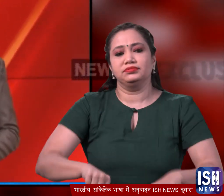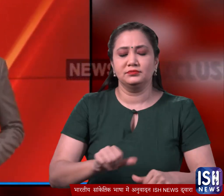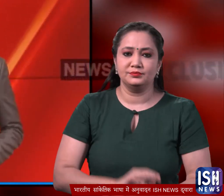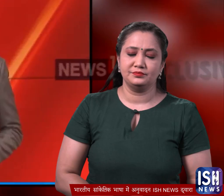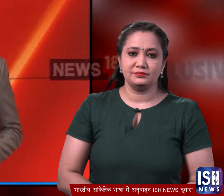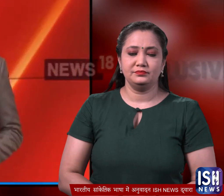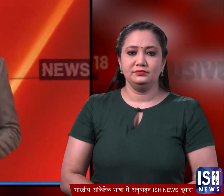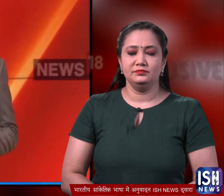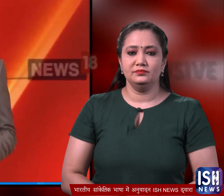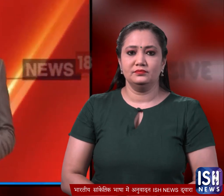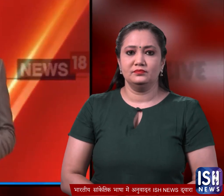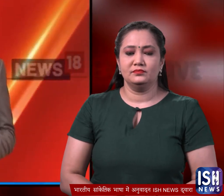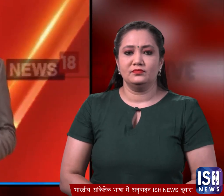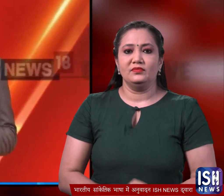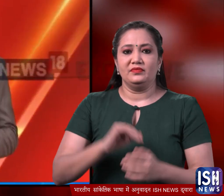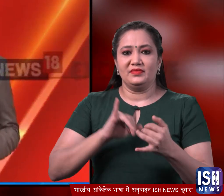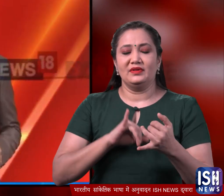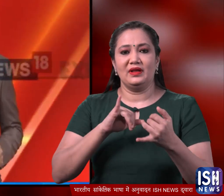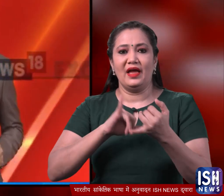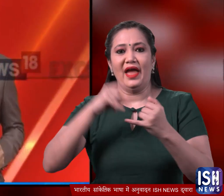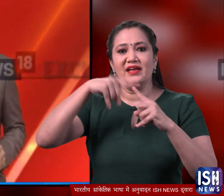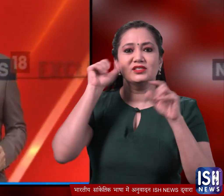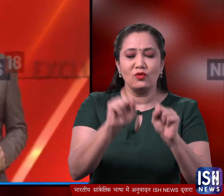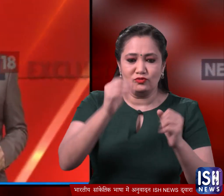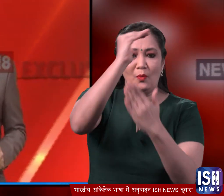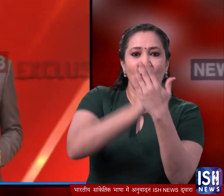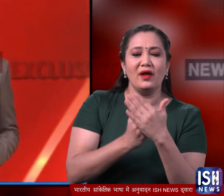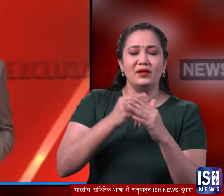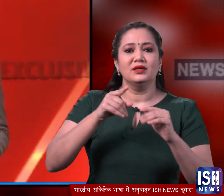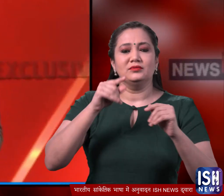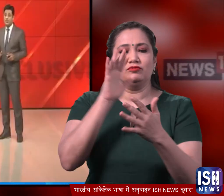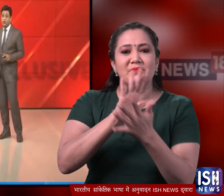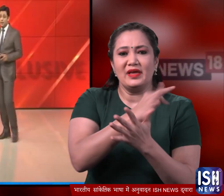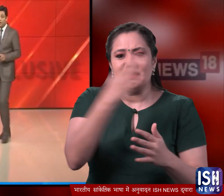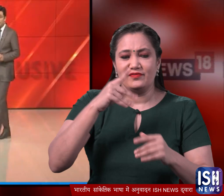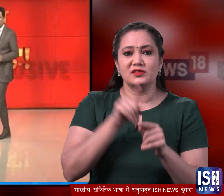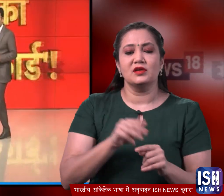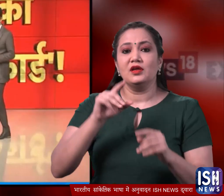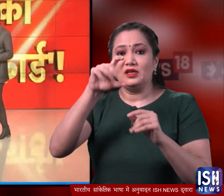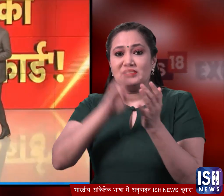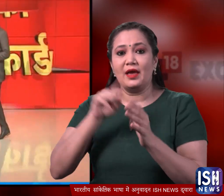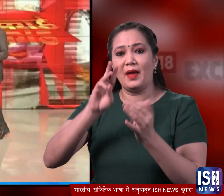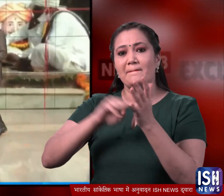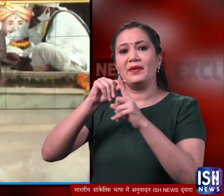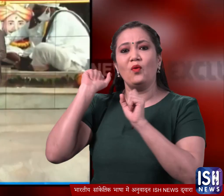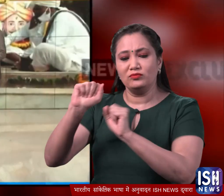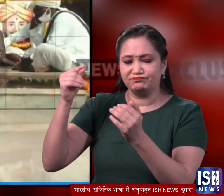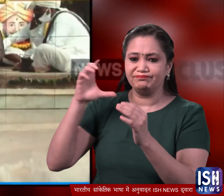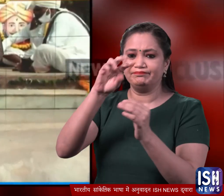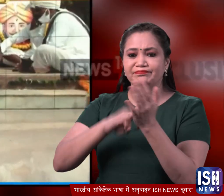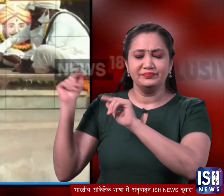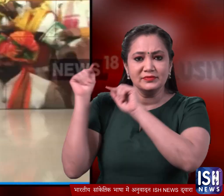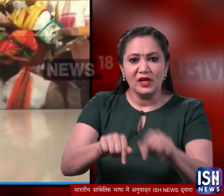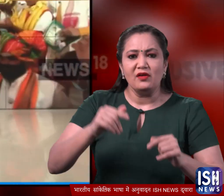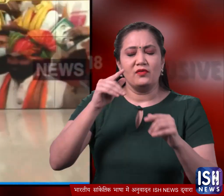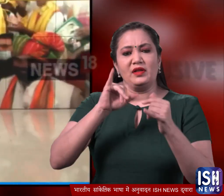में नहीं आया। जनजातीय गौरव दिवस कार्यक्रम के समापन पर मध्य प्रदेश के मंडला पहुंचे मुख्यमंत्री शिवराज सिंह चौहान ने आदिवासियों से